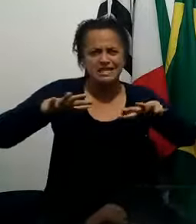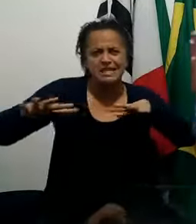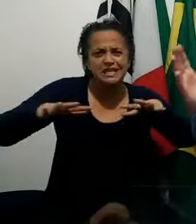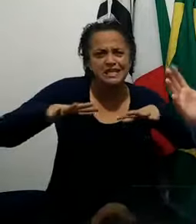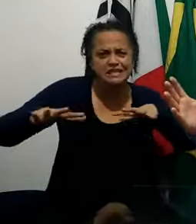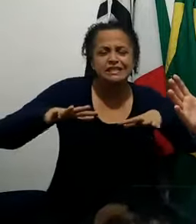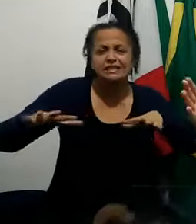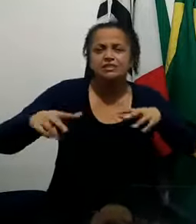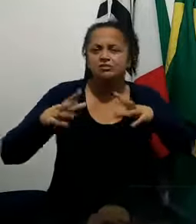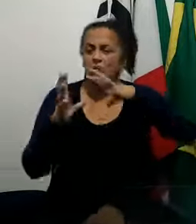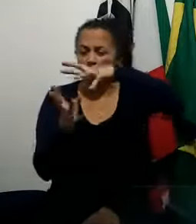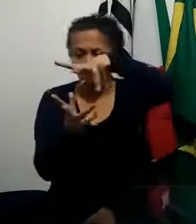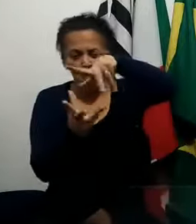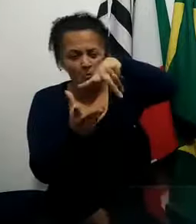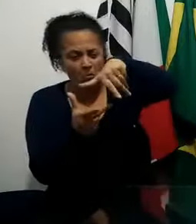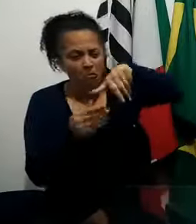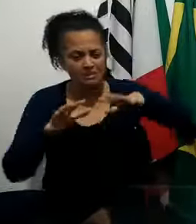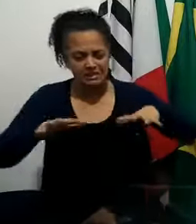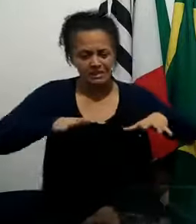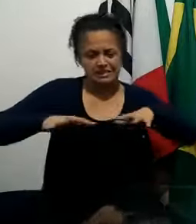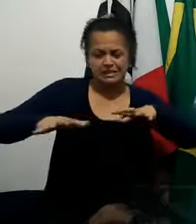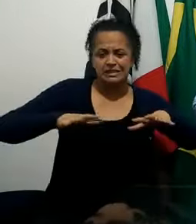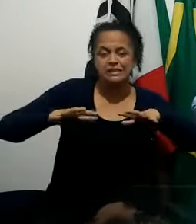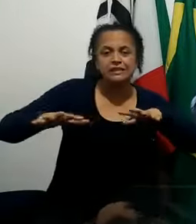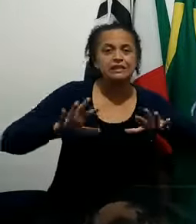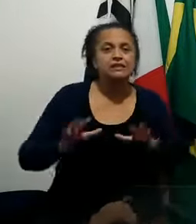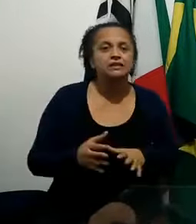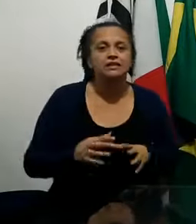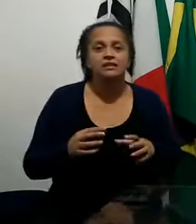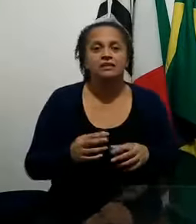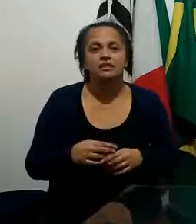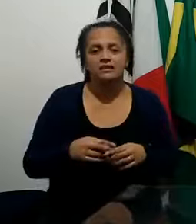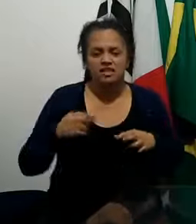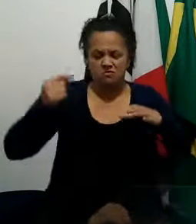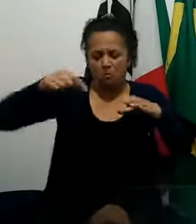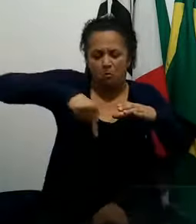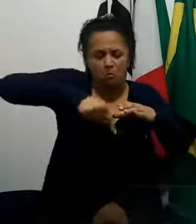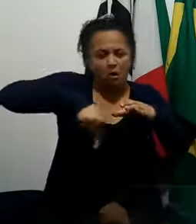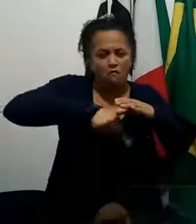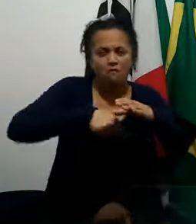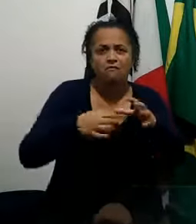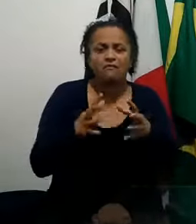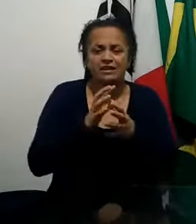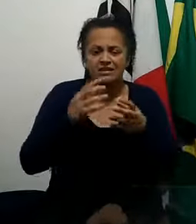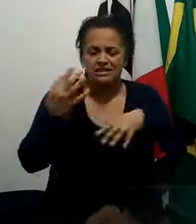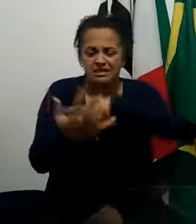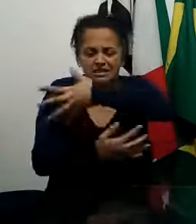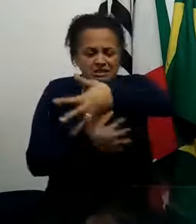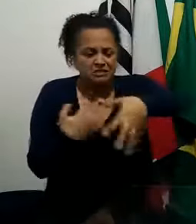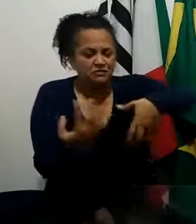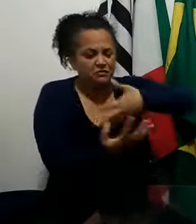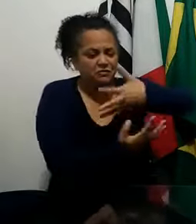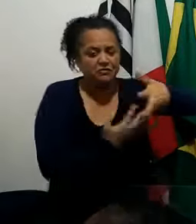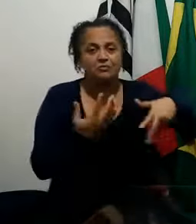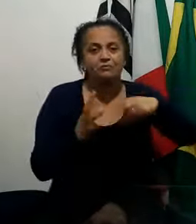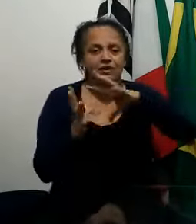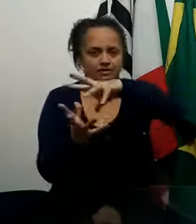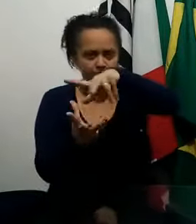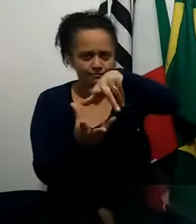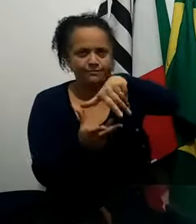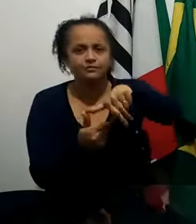proporção mundial, que vai causar mudança profunda no nosso planeta, em Apocalipse